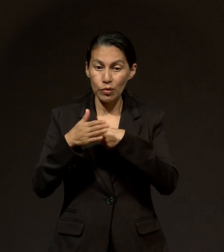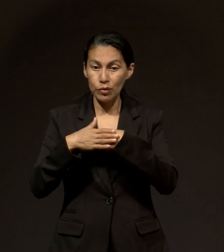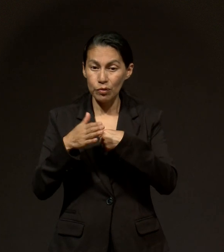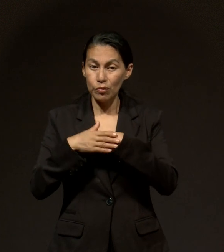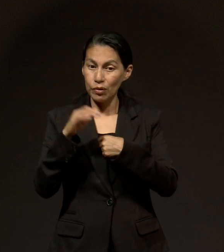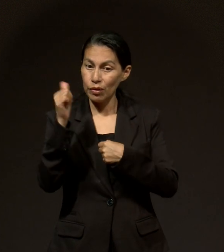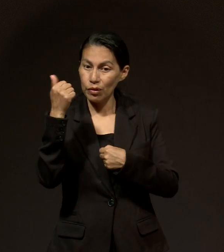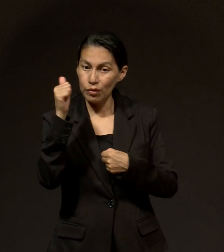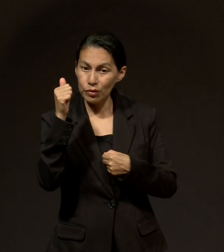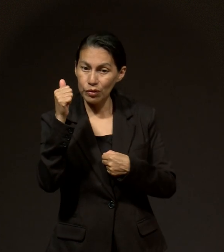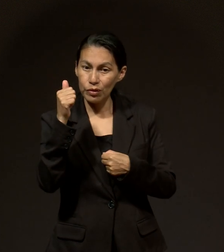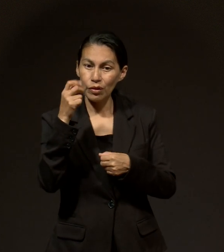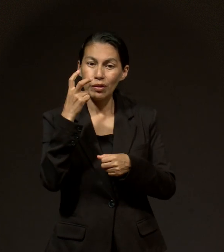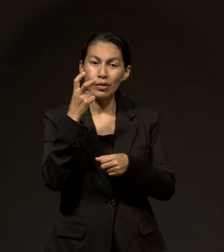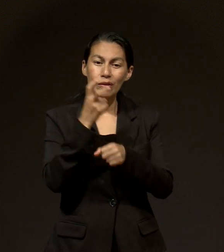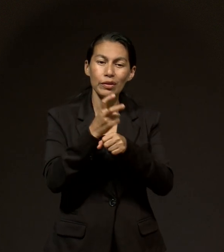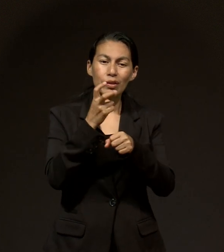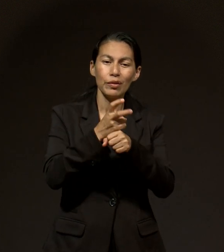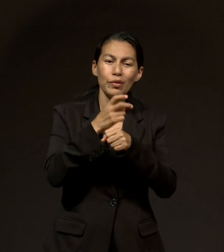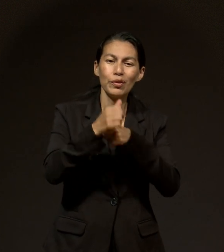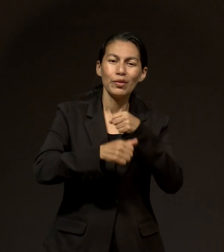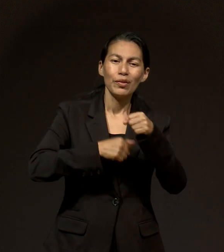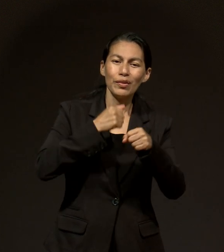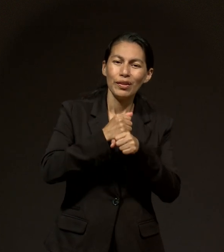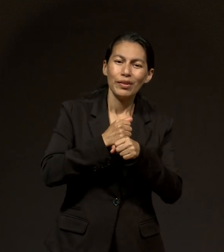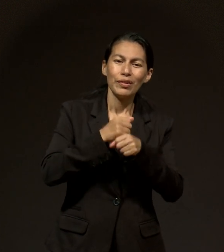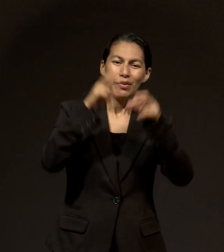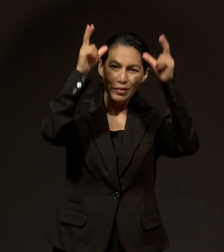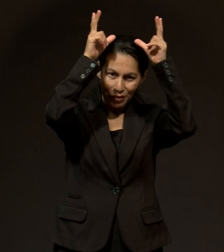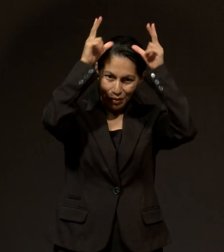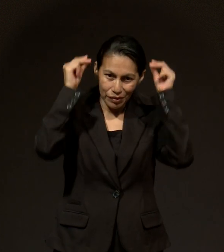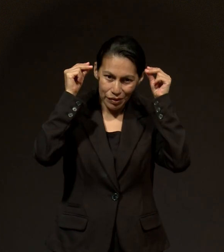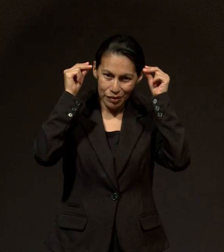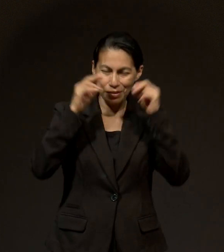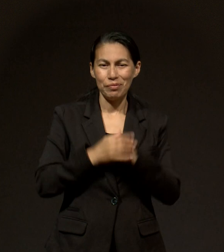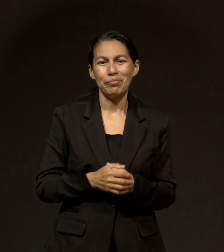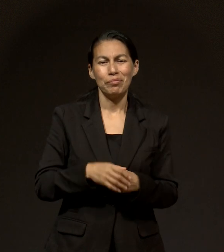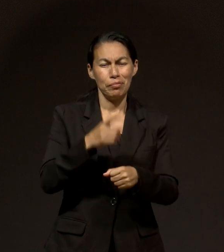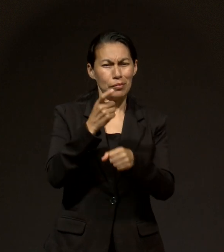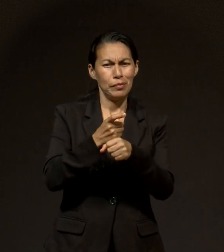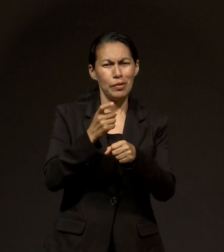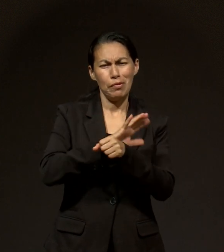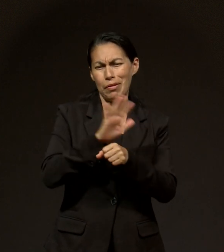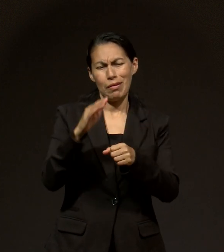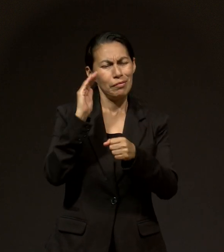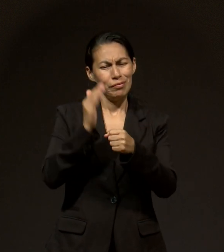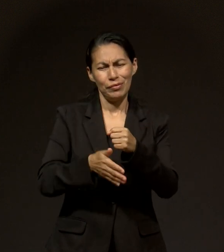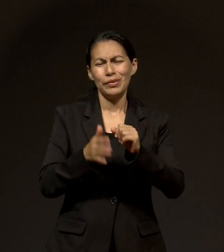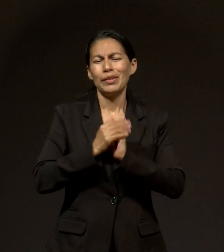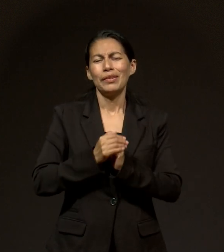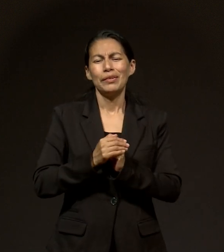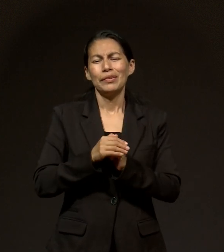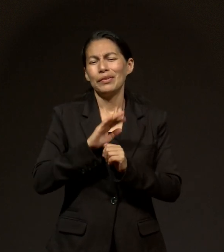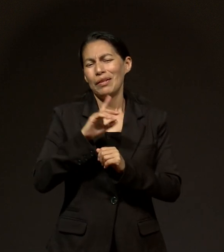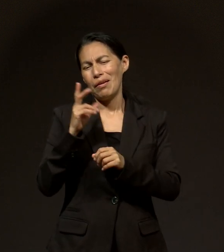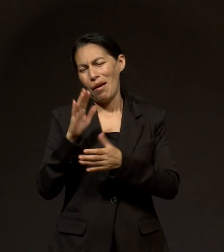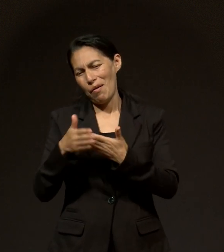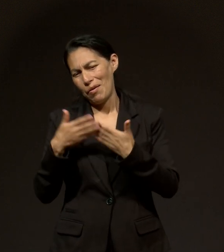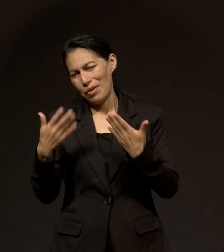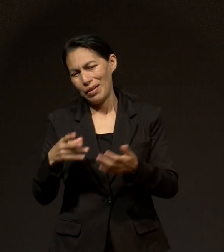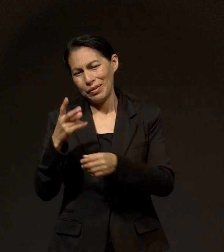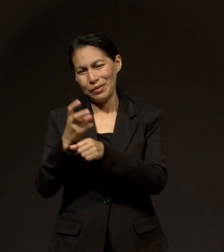en este nuevo semestre, voy a entrar a mi segundo año de enfermería. Amén. Y todo este proceso, fuera realmente